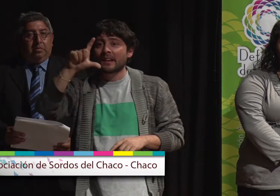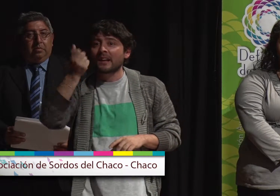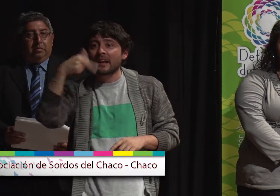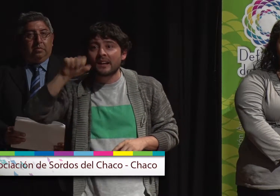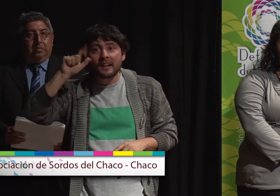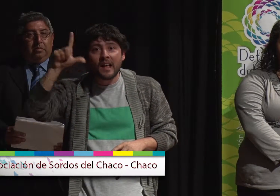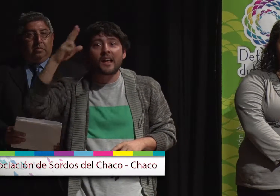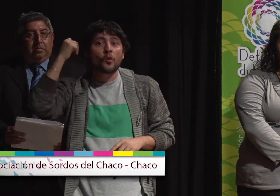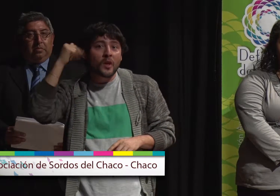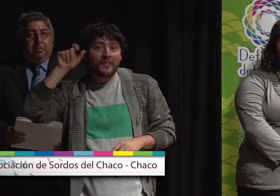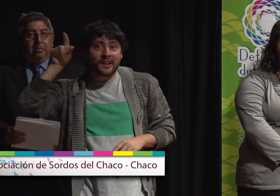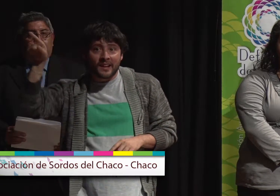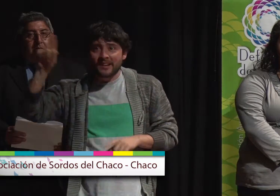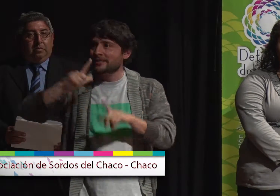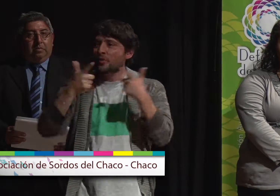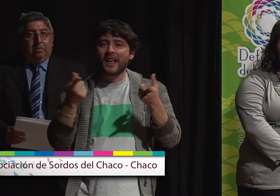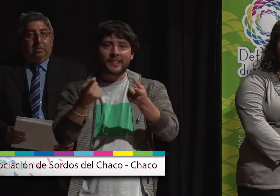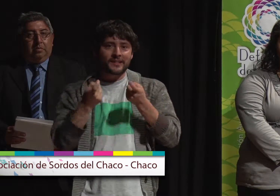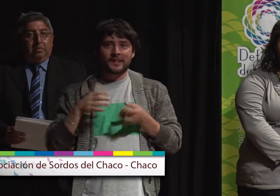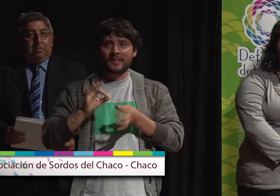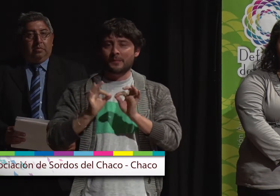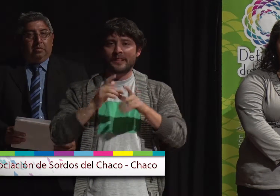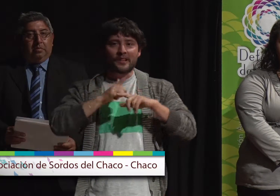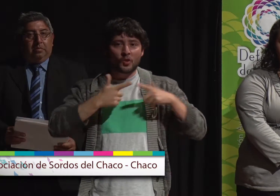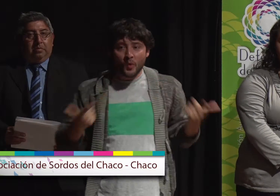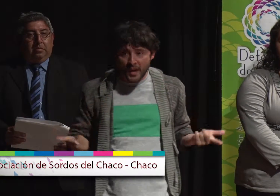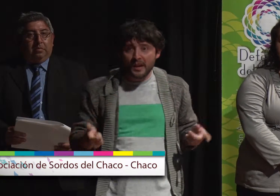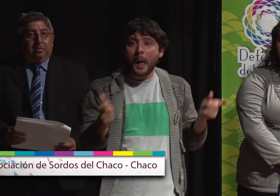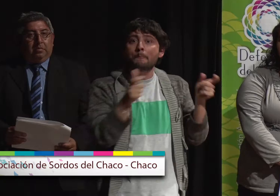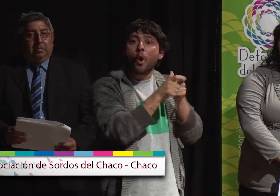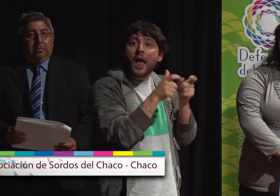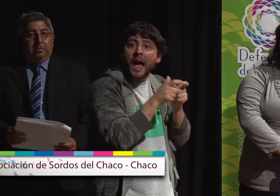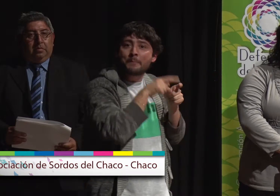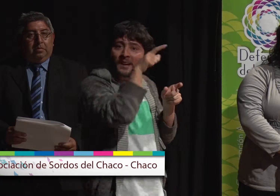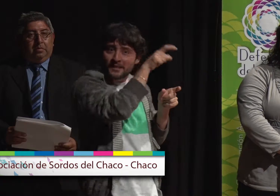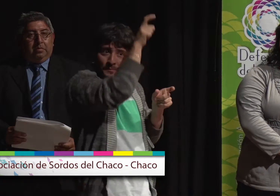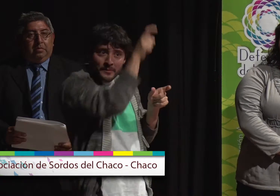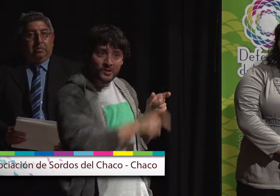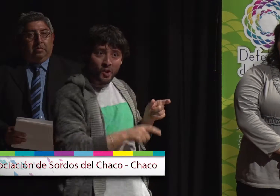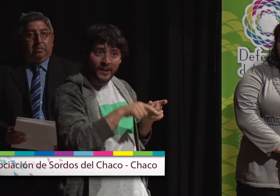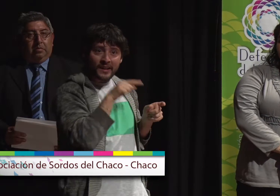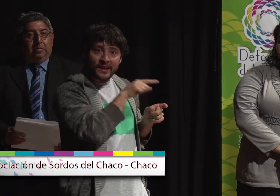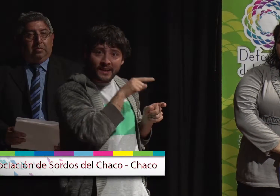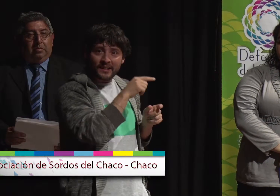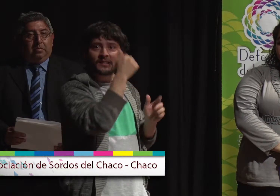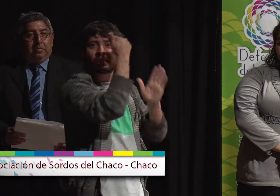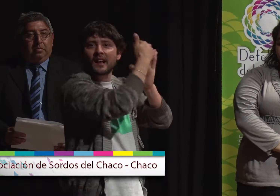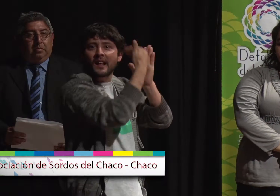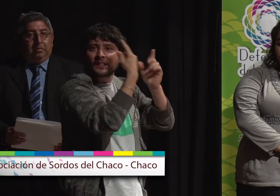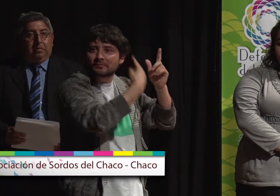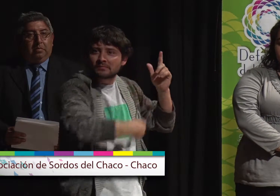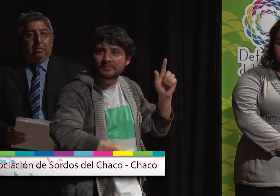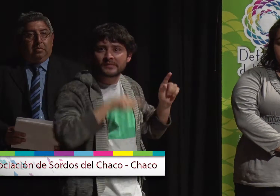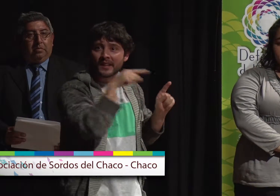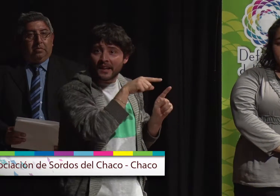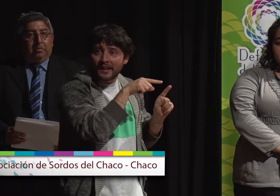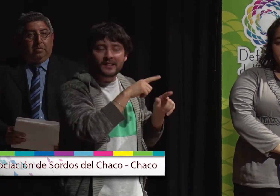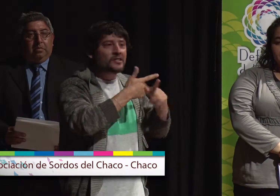en todos los canales. También, por ejemplo, en Canal 9. Necesitamos intérpretes. No hay. En varios programas hay distintos tipos